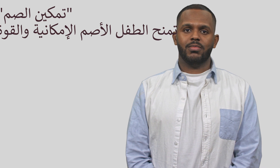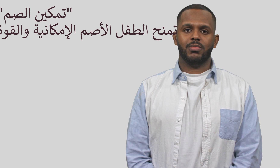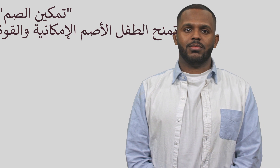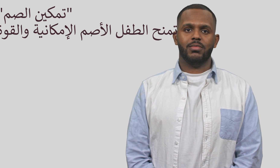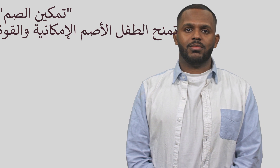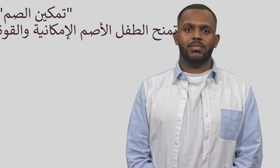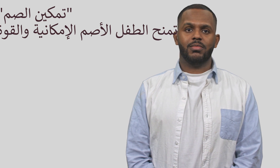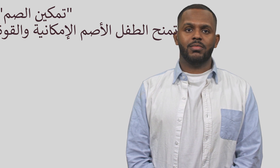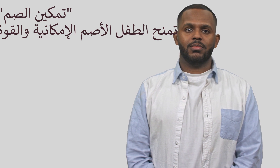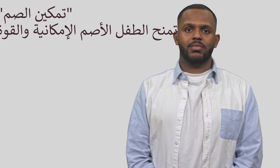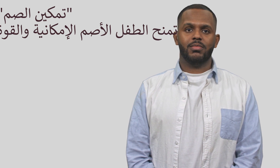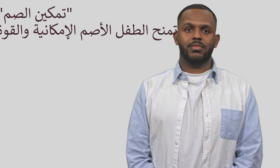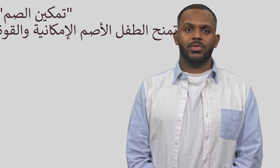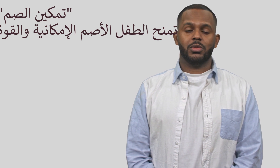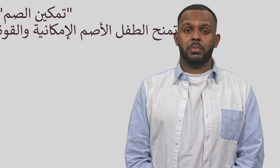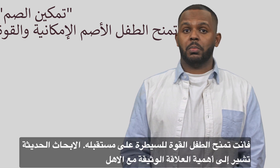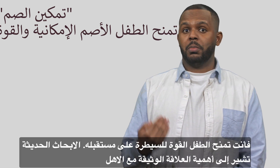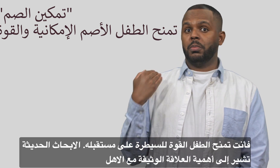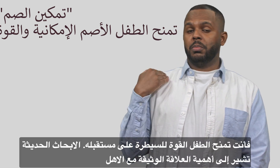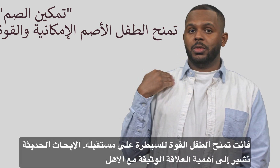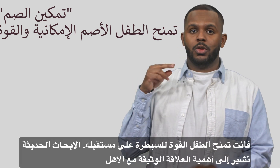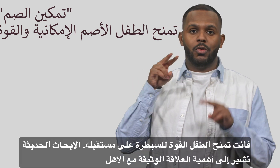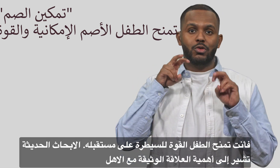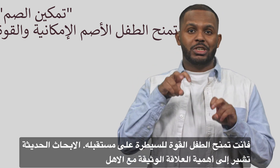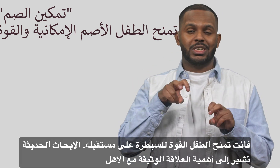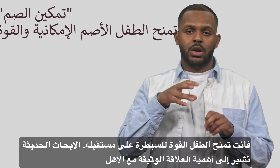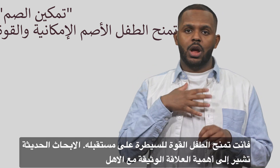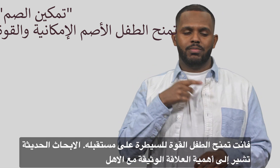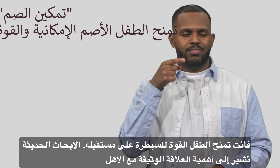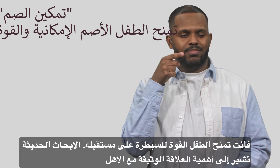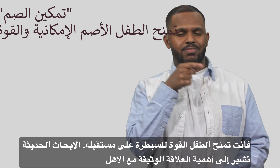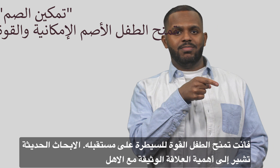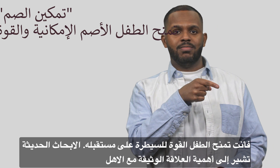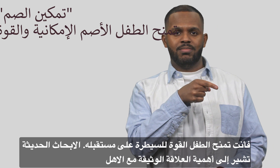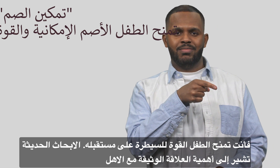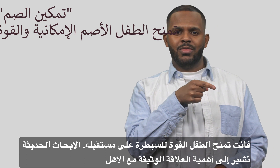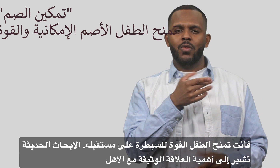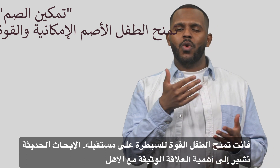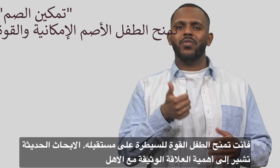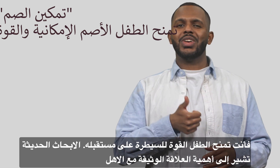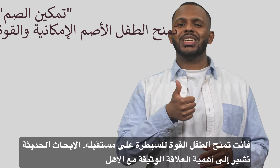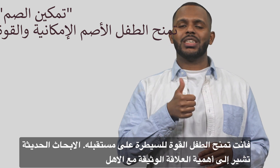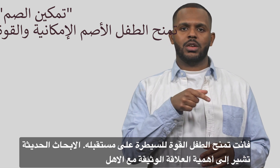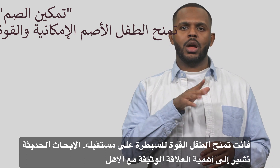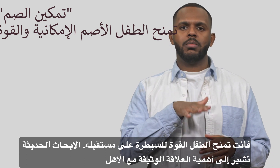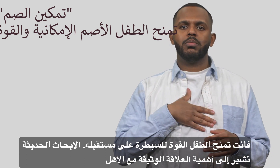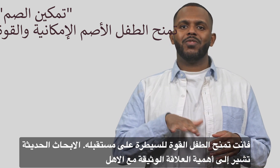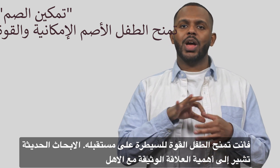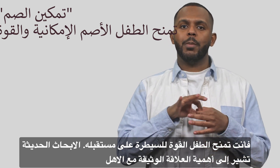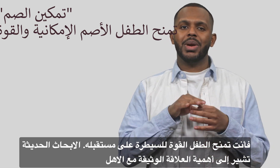فأن مادة تمنح الطفل القوة للسيطرة على مستقبله،